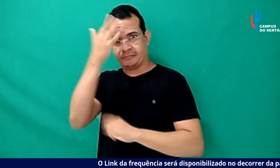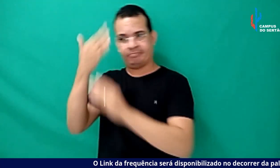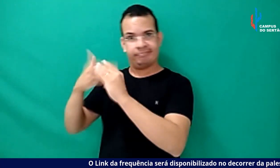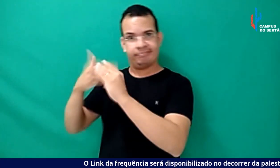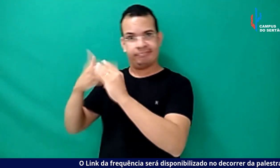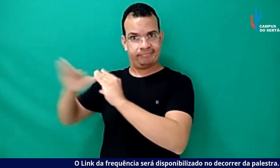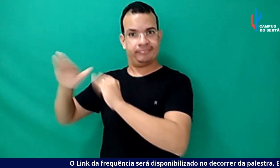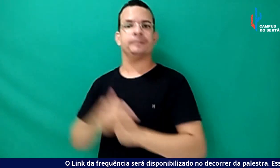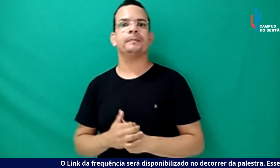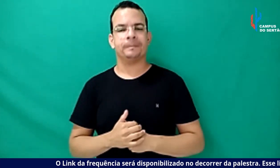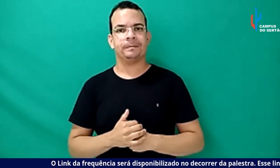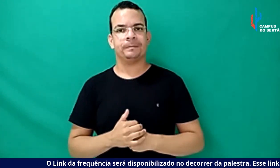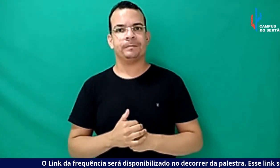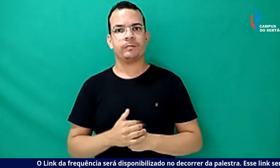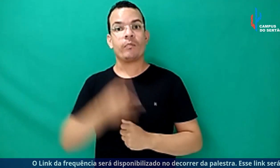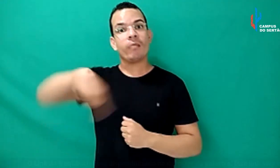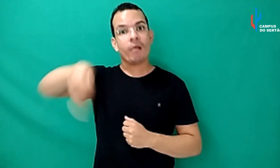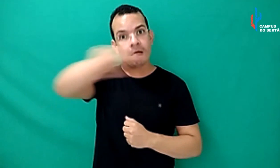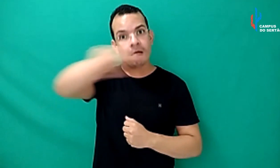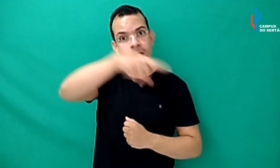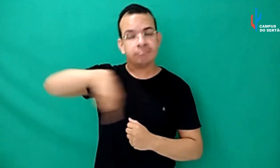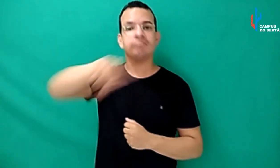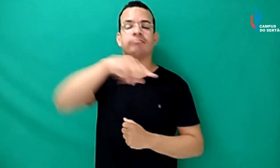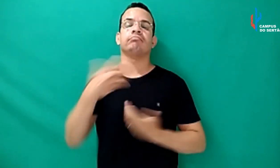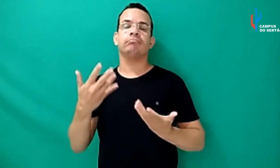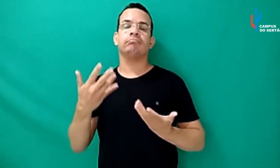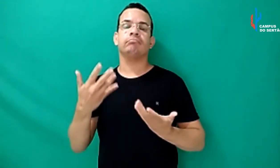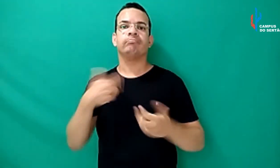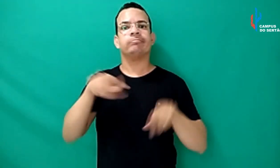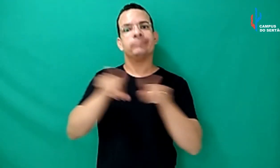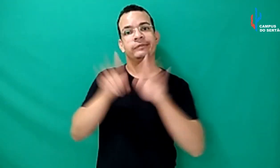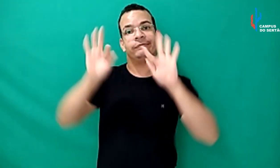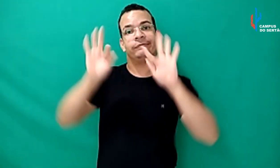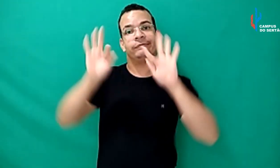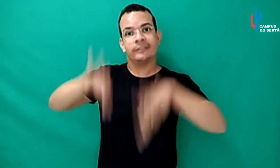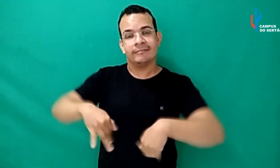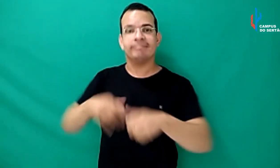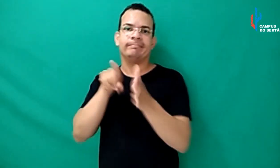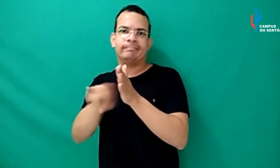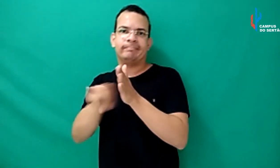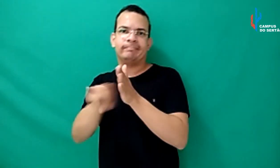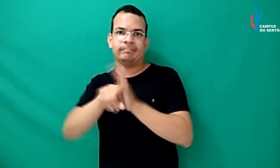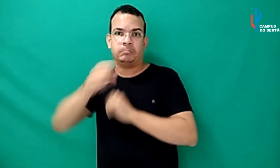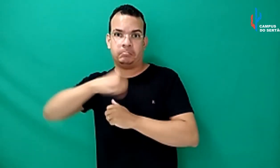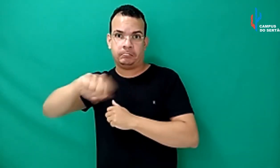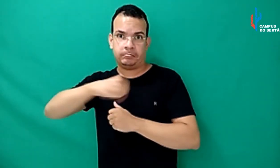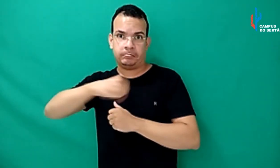abaixo, e no fórum você vai lá e envia sua pergunta, ou responde alguma